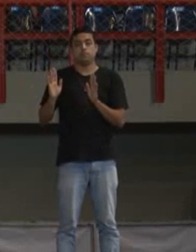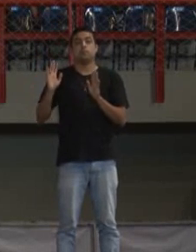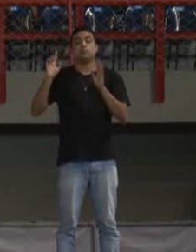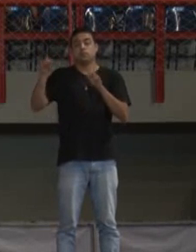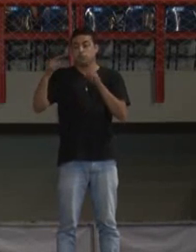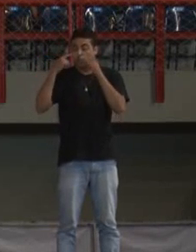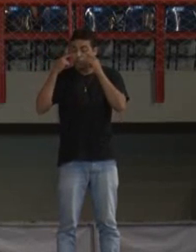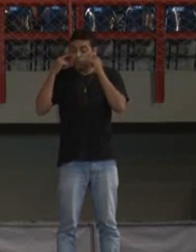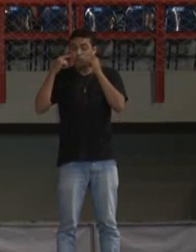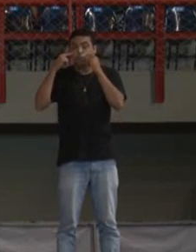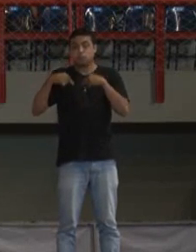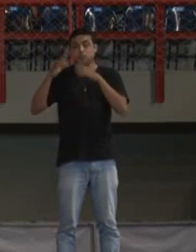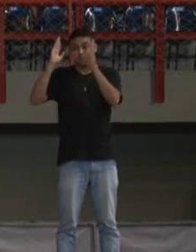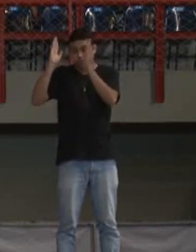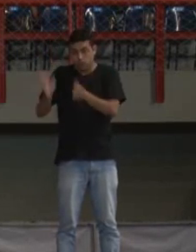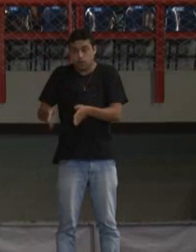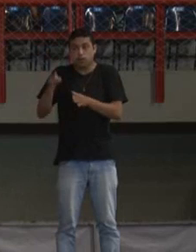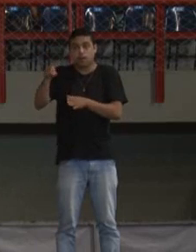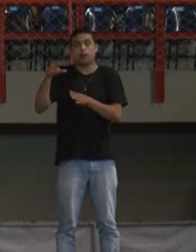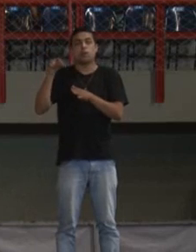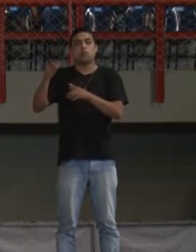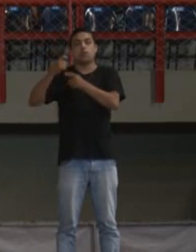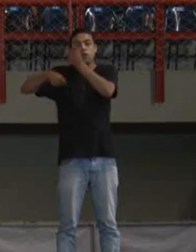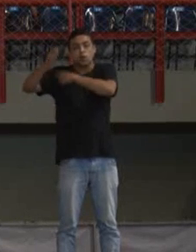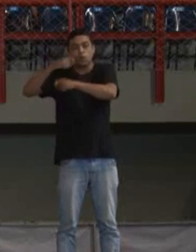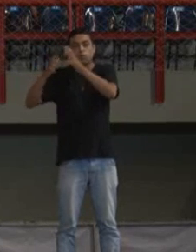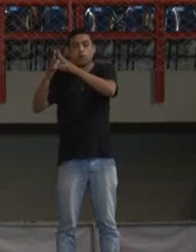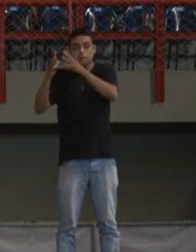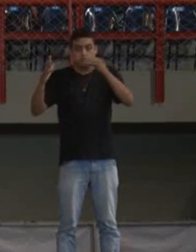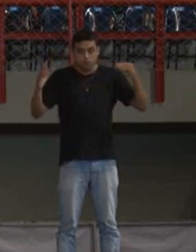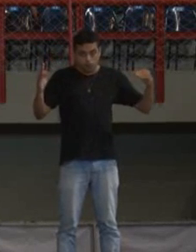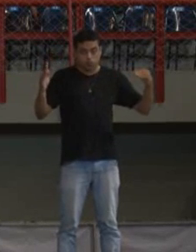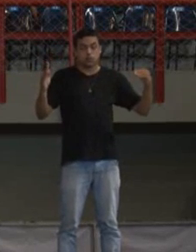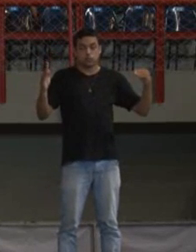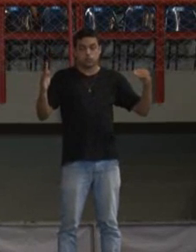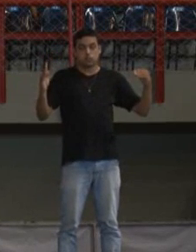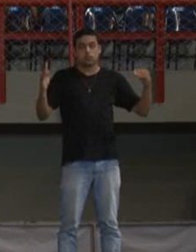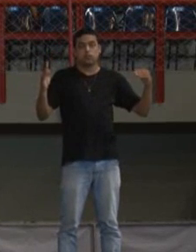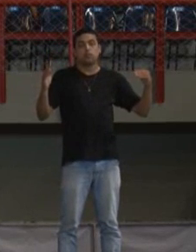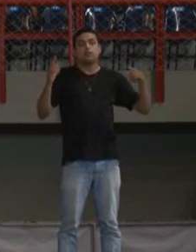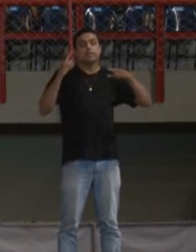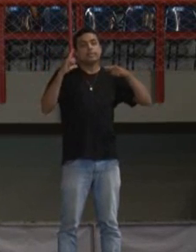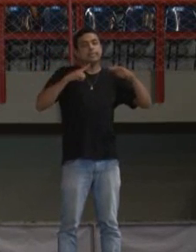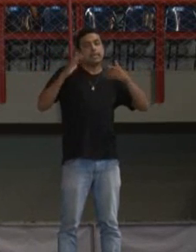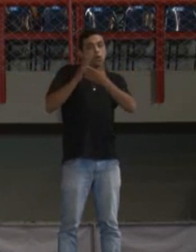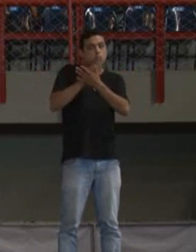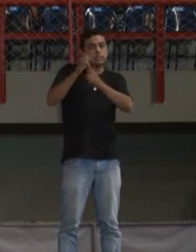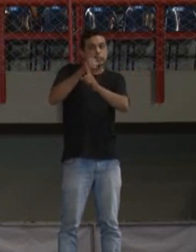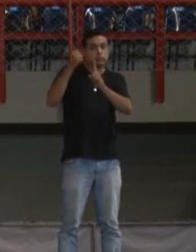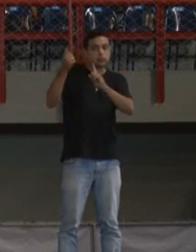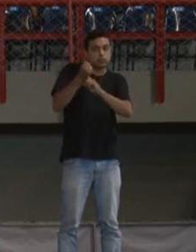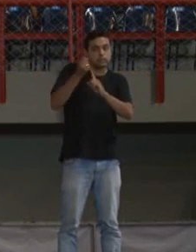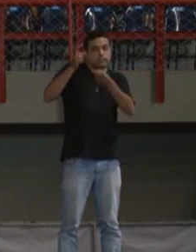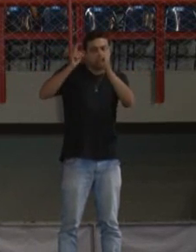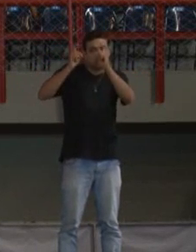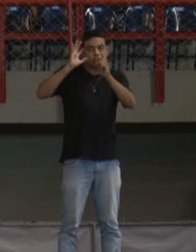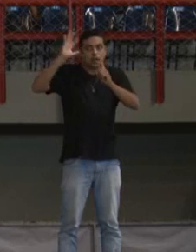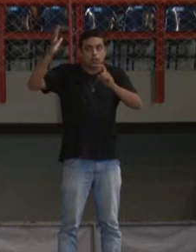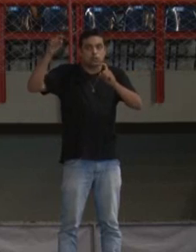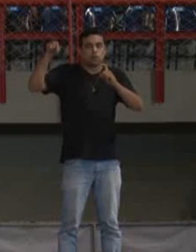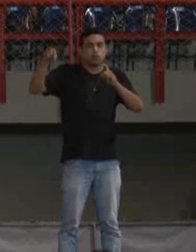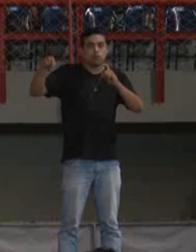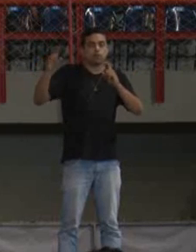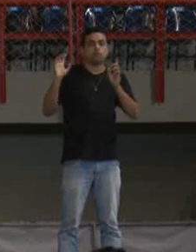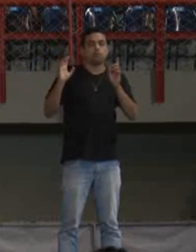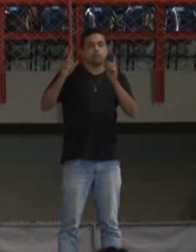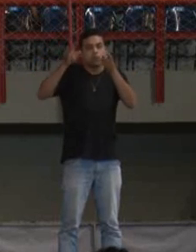A China é uma referência na economia, claro, com muitas questões sociais para resolver. Com